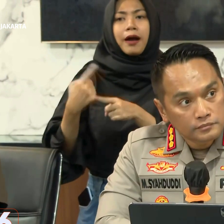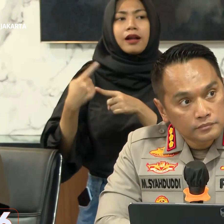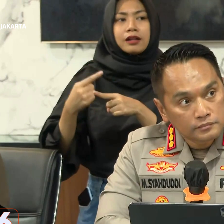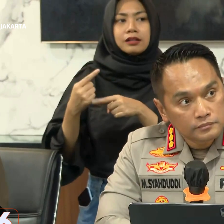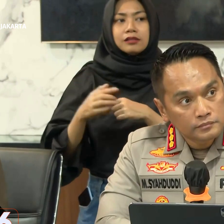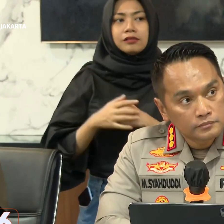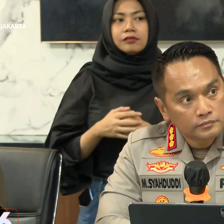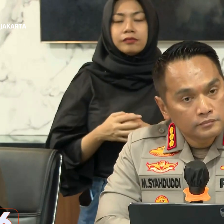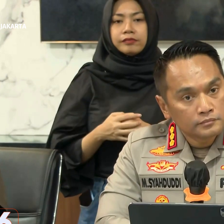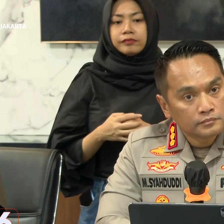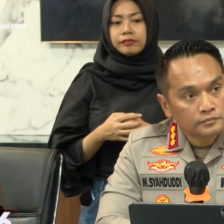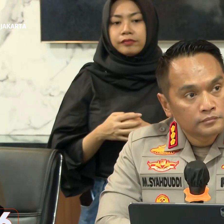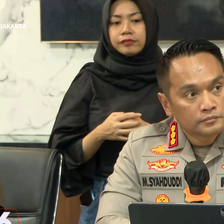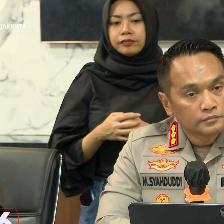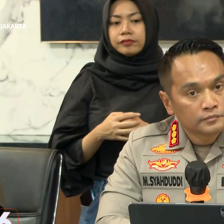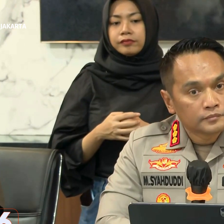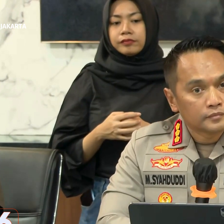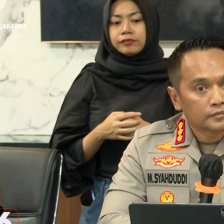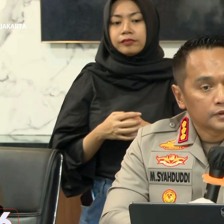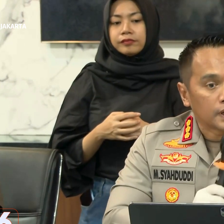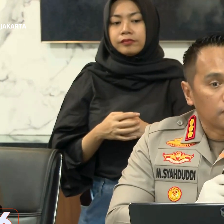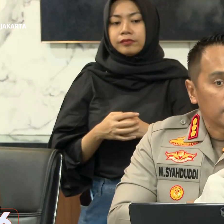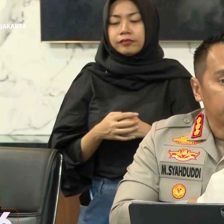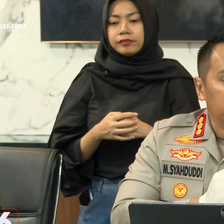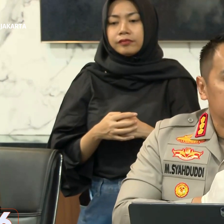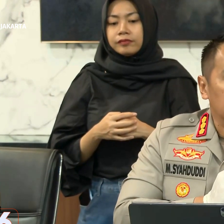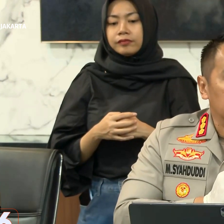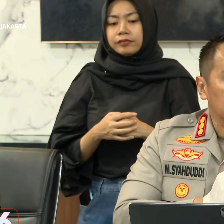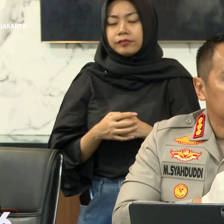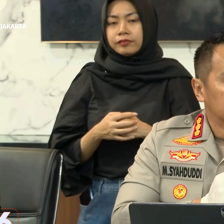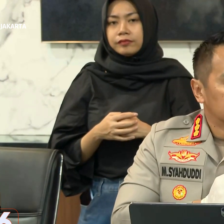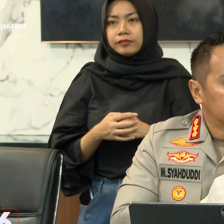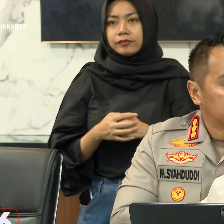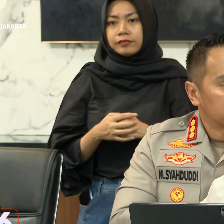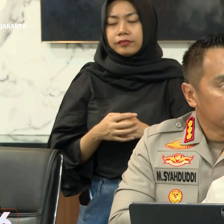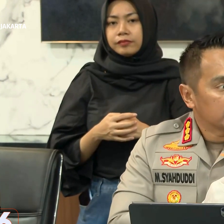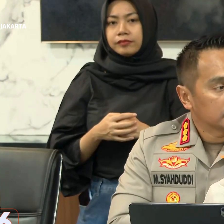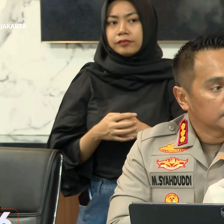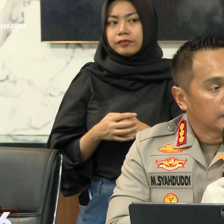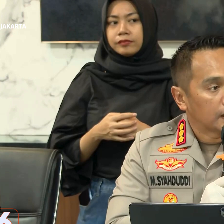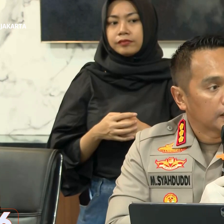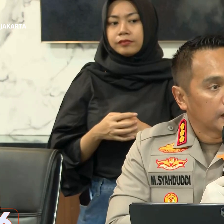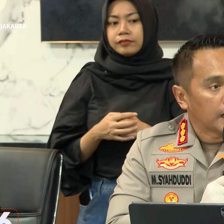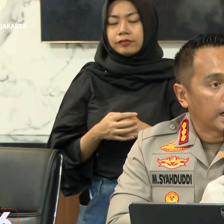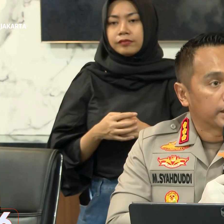antara AZ dan AH ini antara apa? Kalau tadi yang bersangkutan si